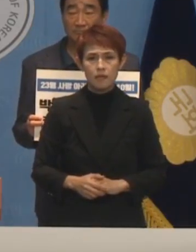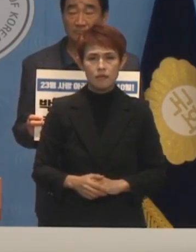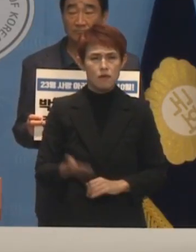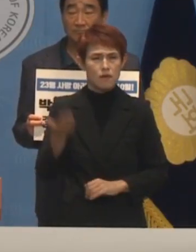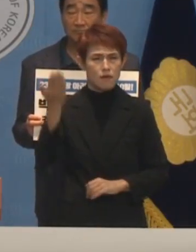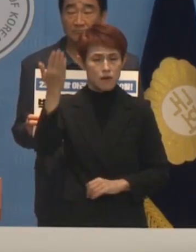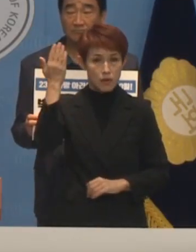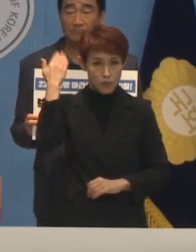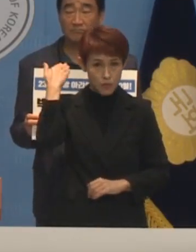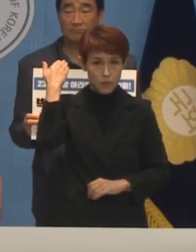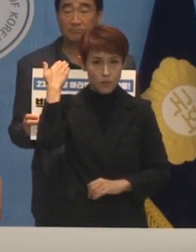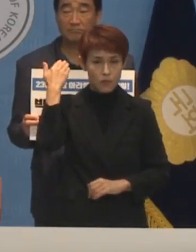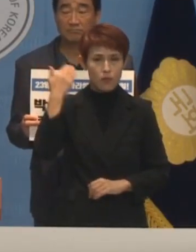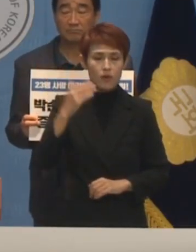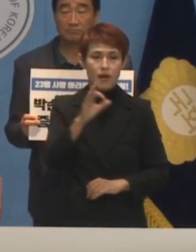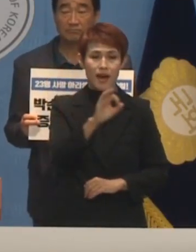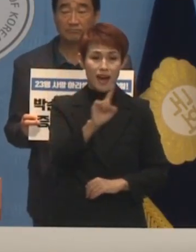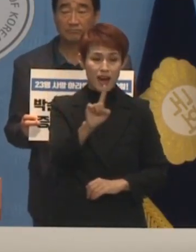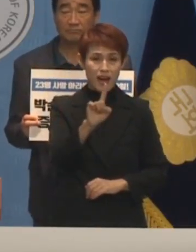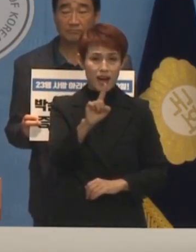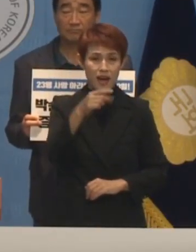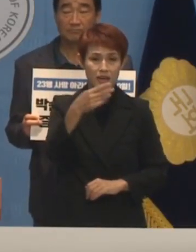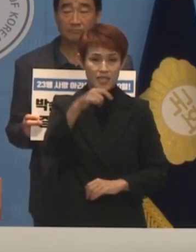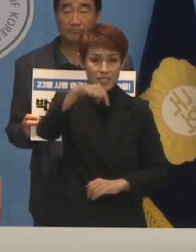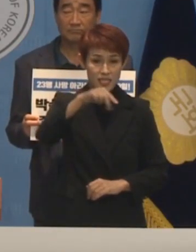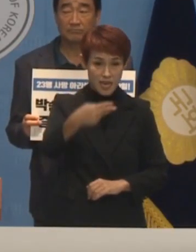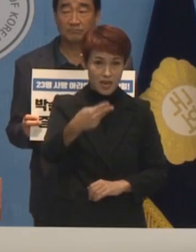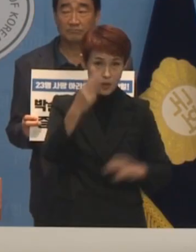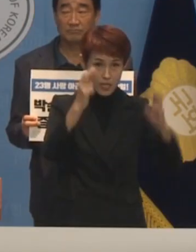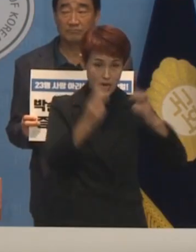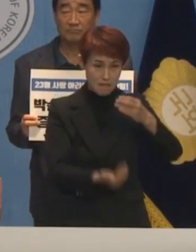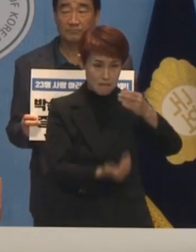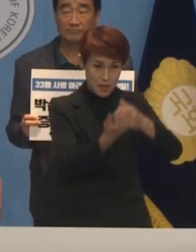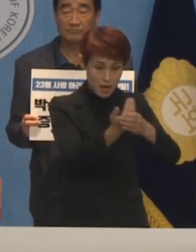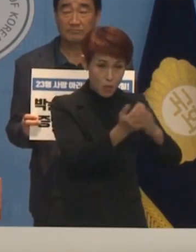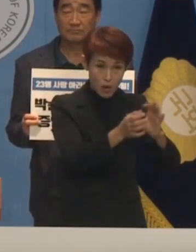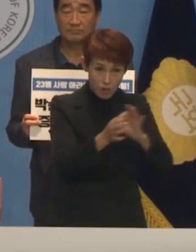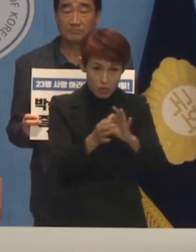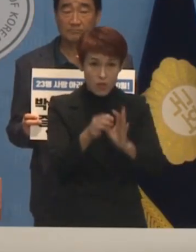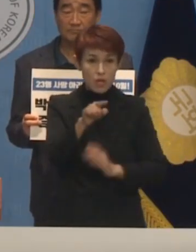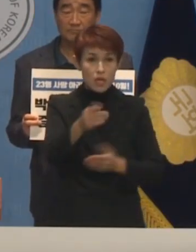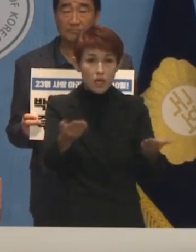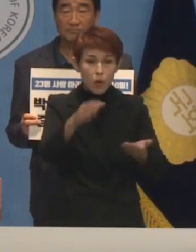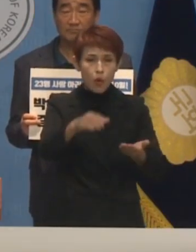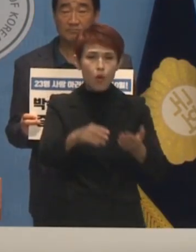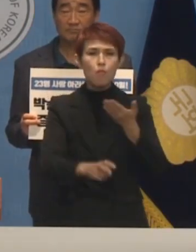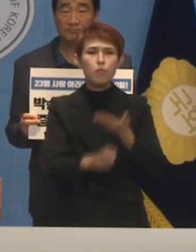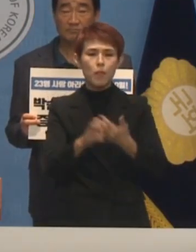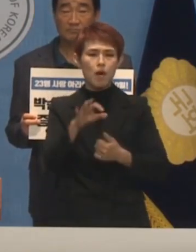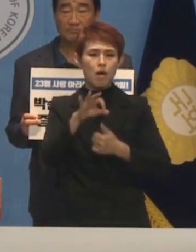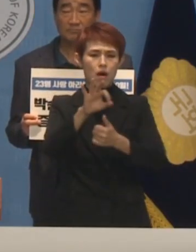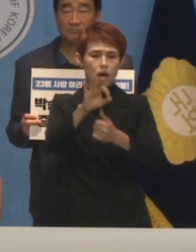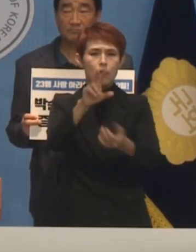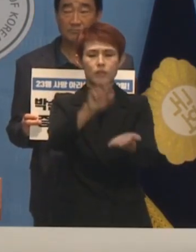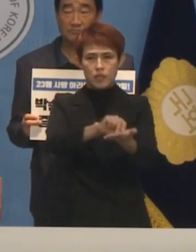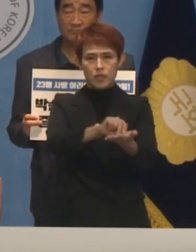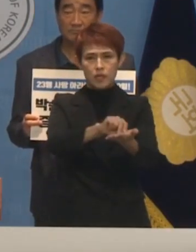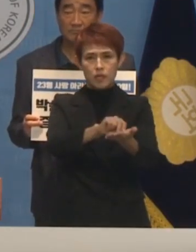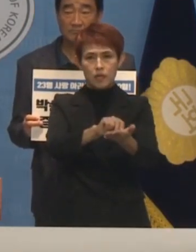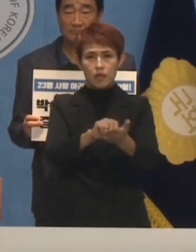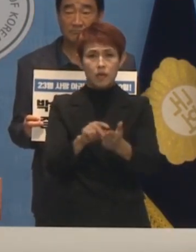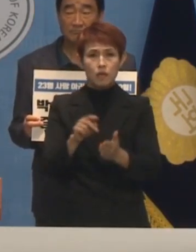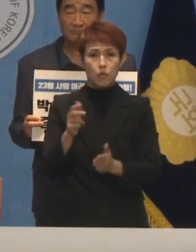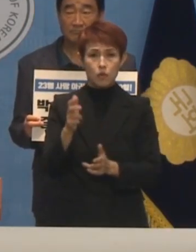그전에도 실제적인 이 아리셀 참사와 관련돼서 현장에서의 불법 파견의 문제, 그리고 산업